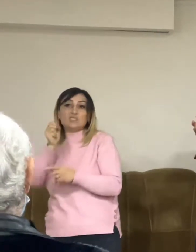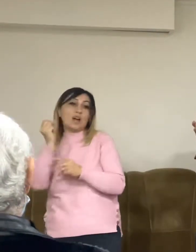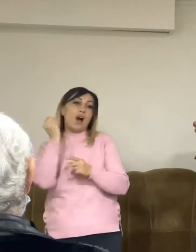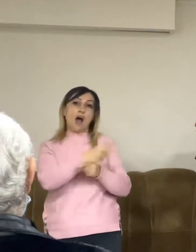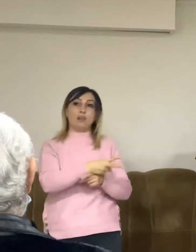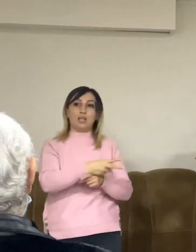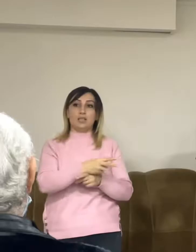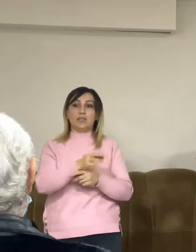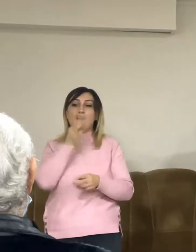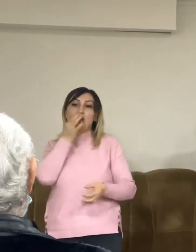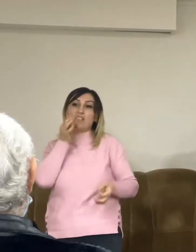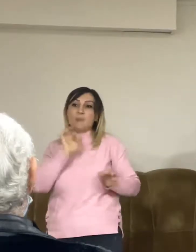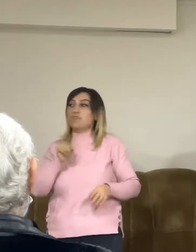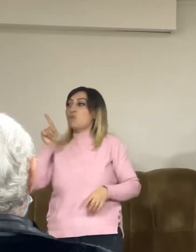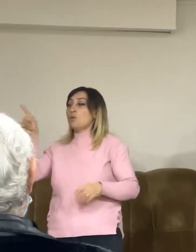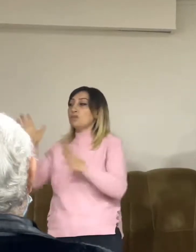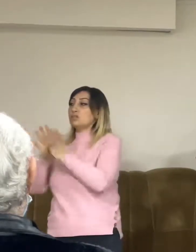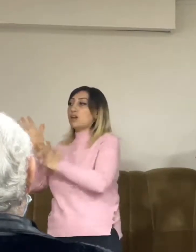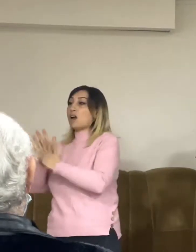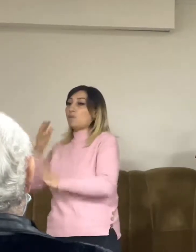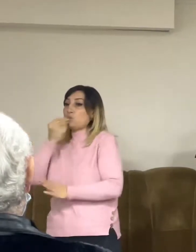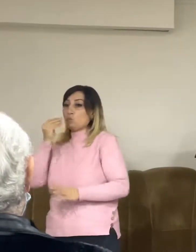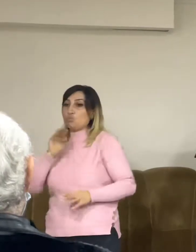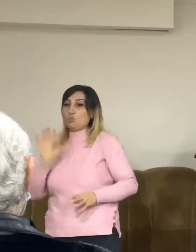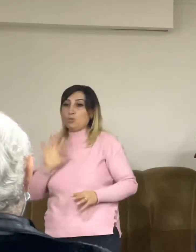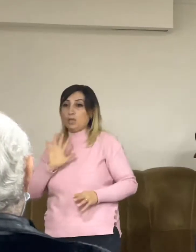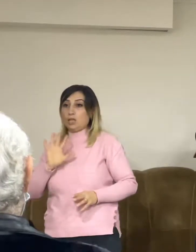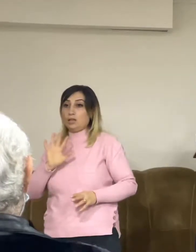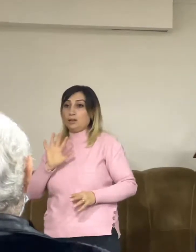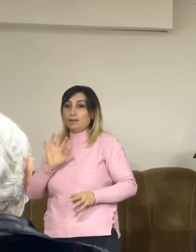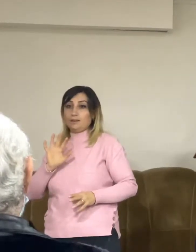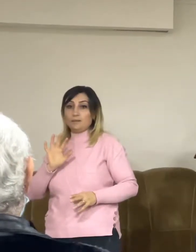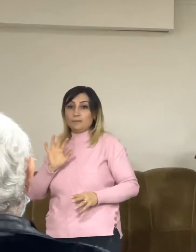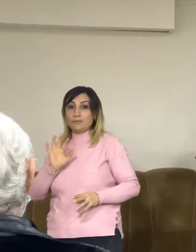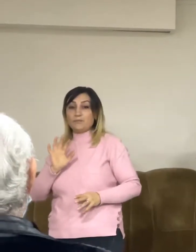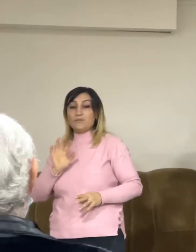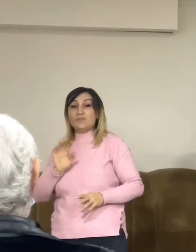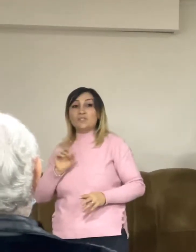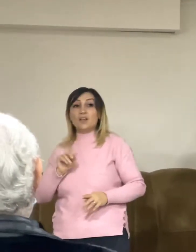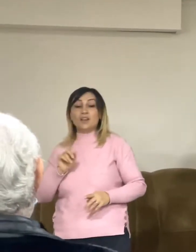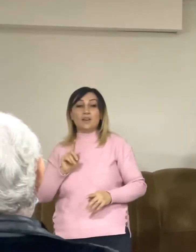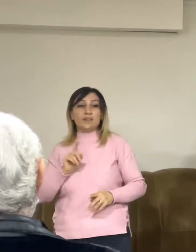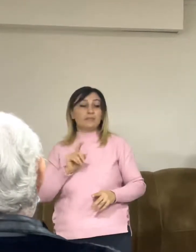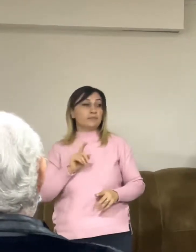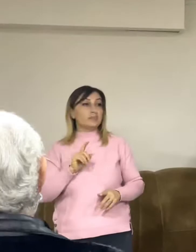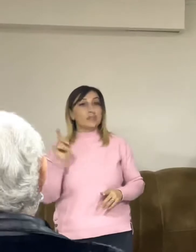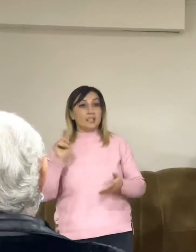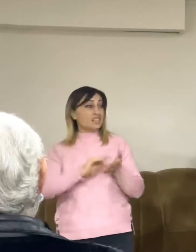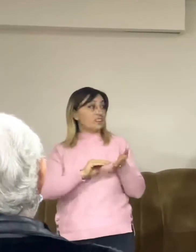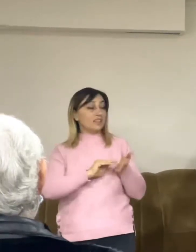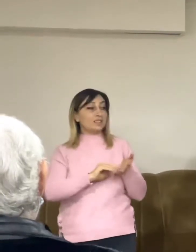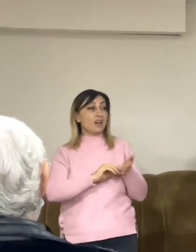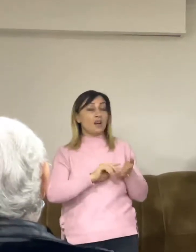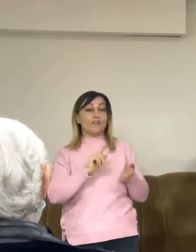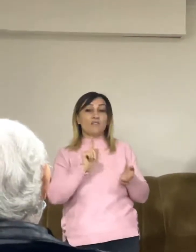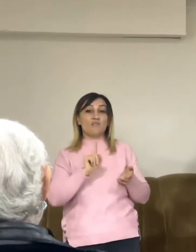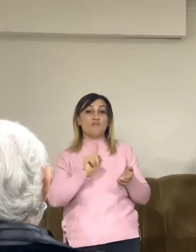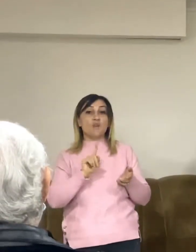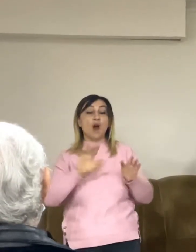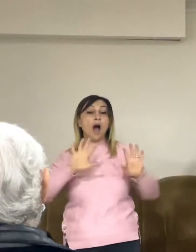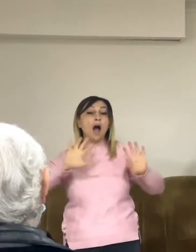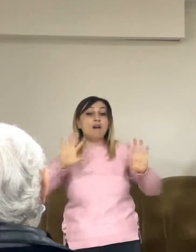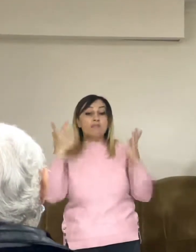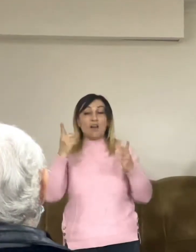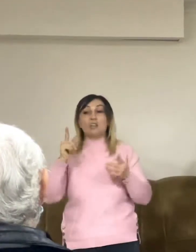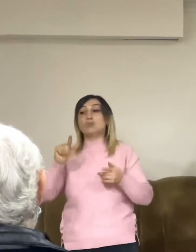Եդեմի պարտեզից, ո՞ր պատճառով, 22-ն է ասում, որ չլինի, նայեք 22-րդ համարի վերջին, որ իր